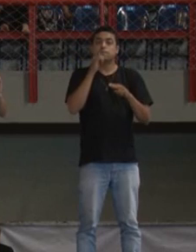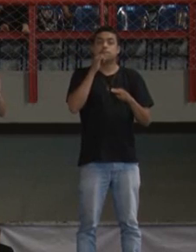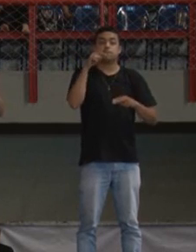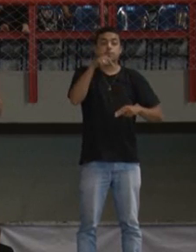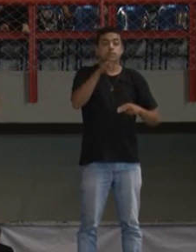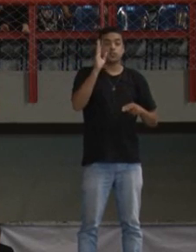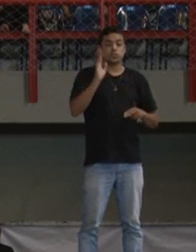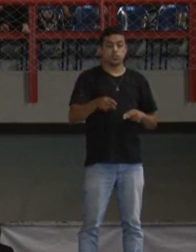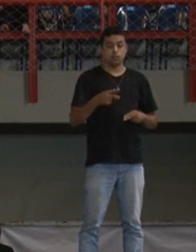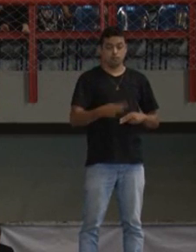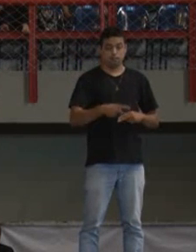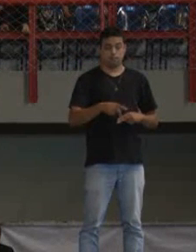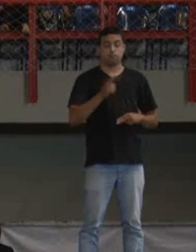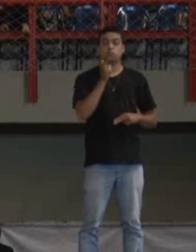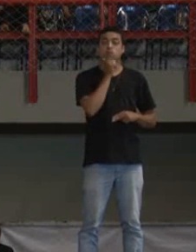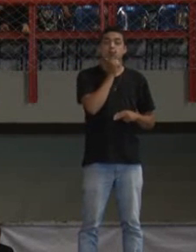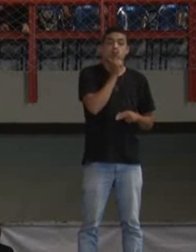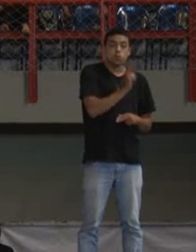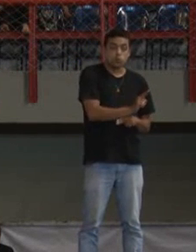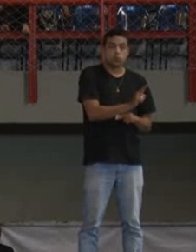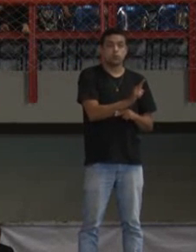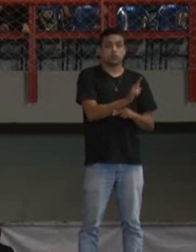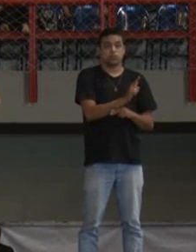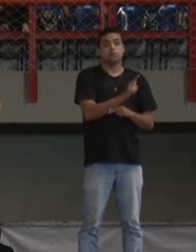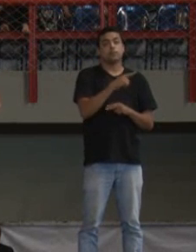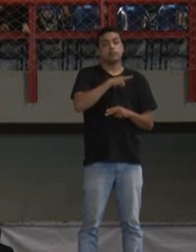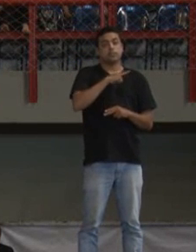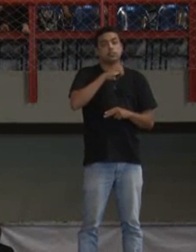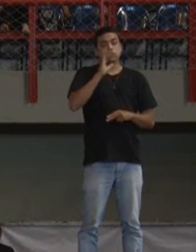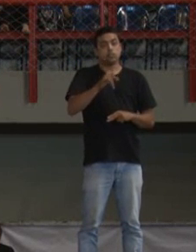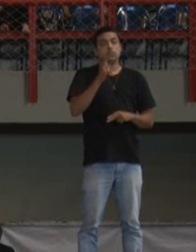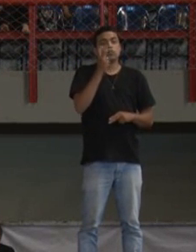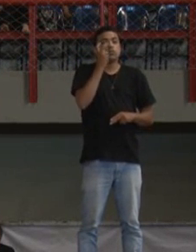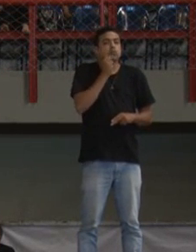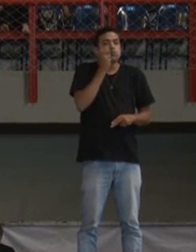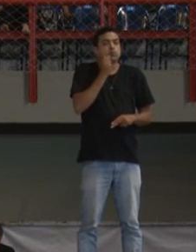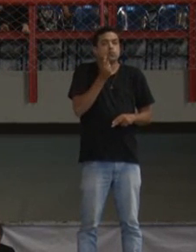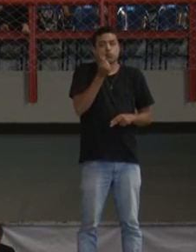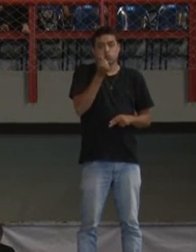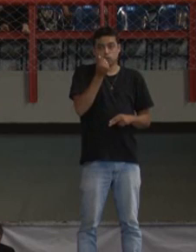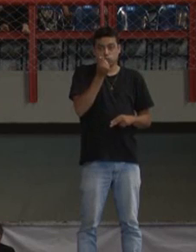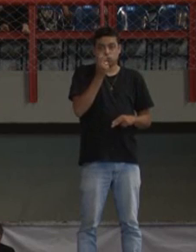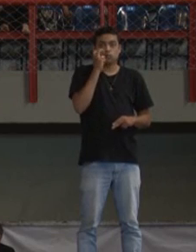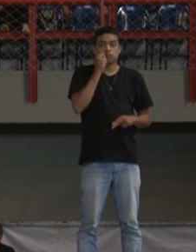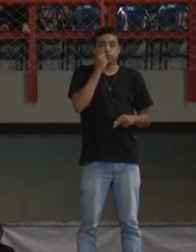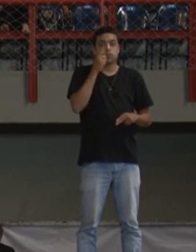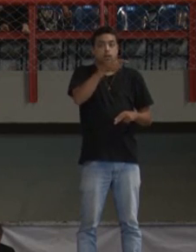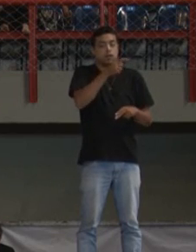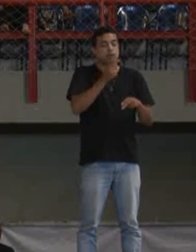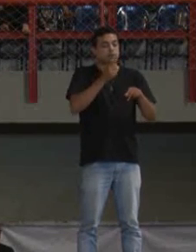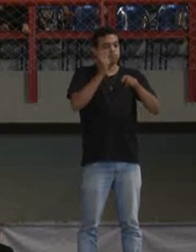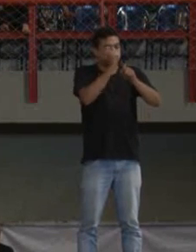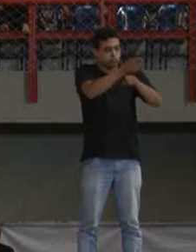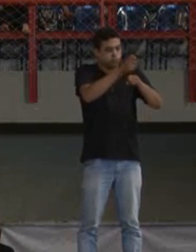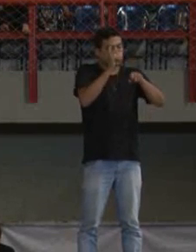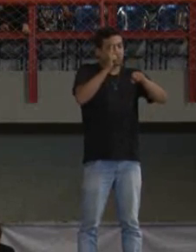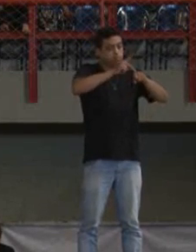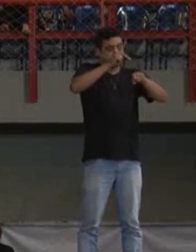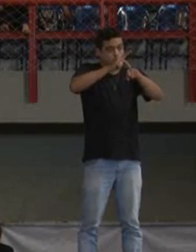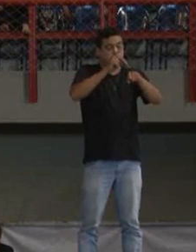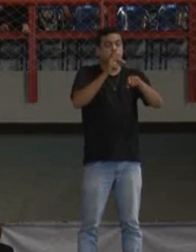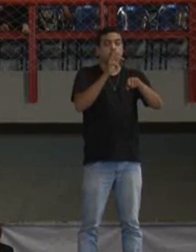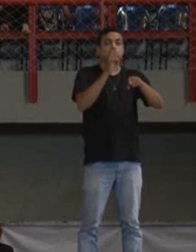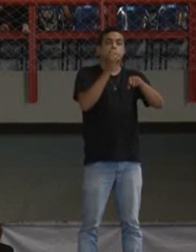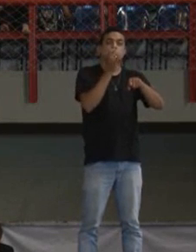que a gente conseguiu encontrar uma atividade extremamente lucrativa, que foi a atividade da mineração, certo?